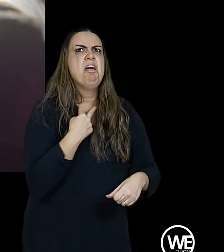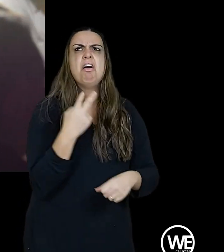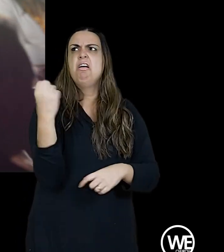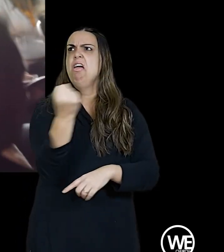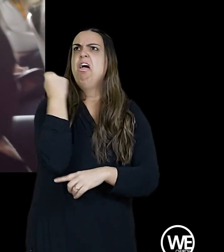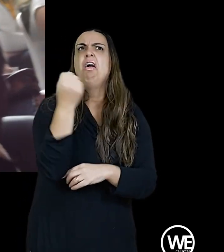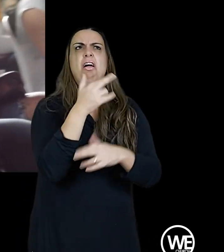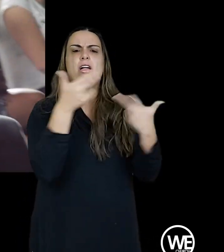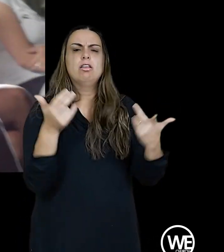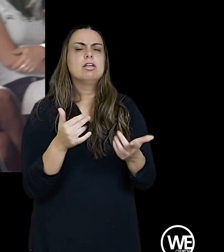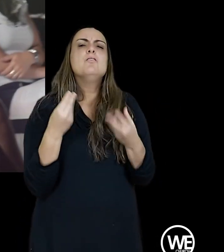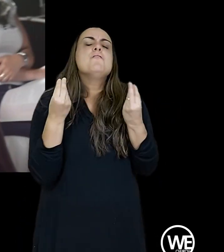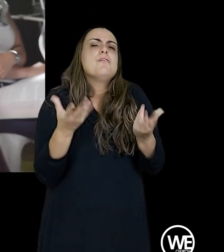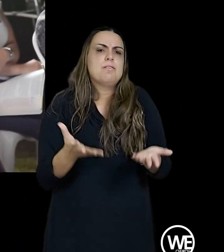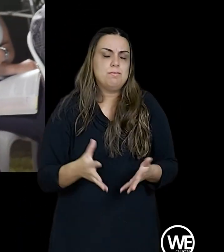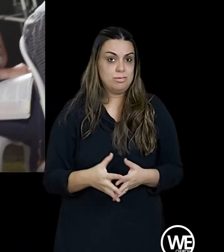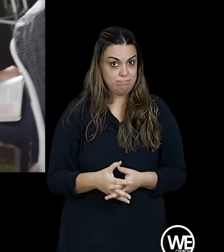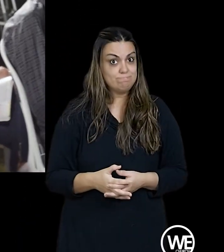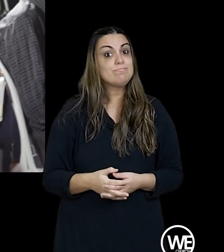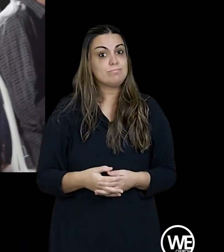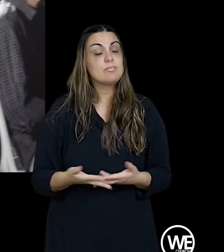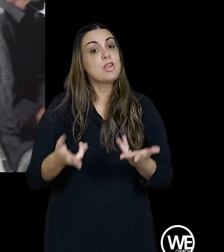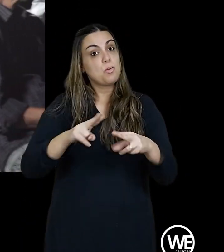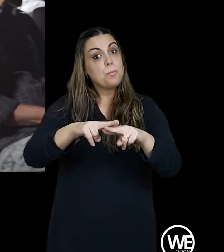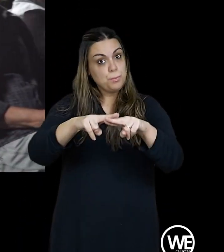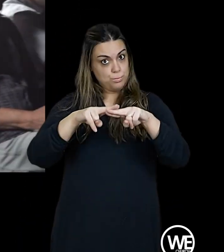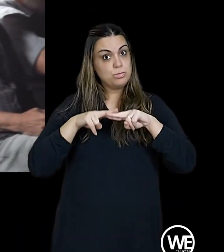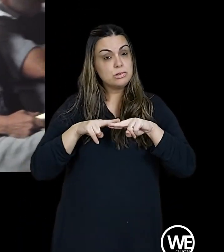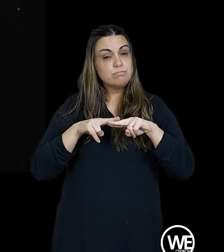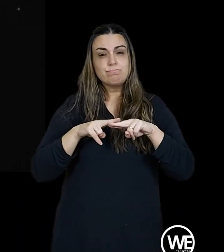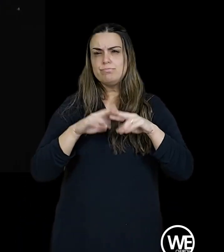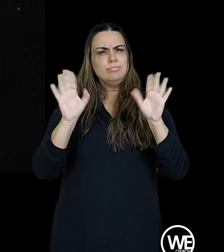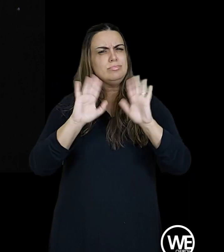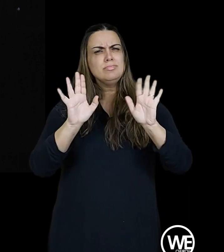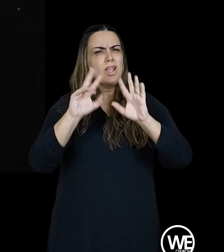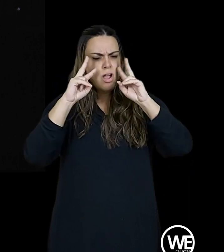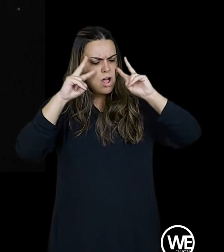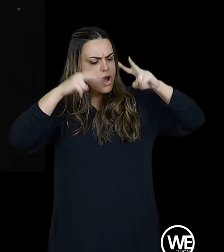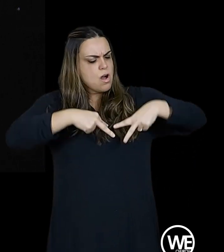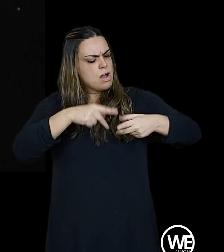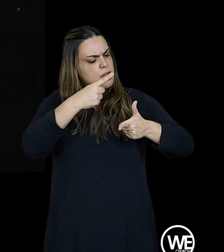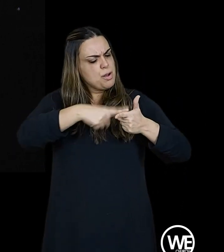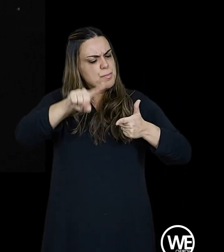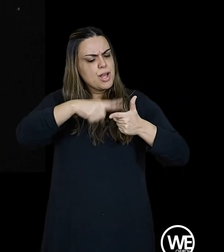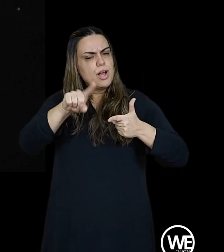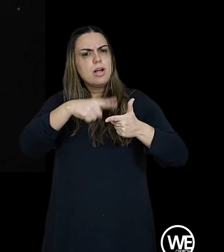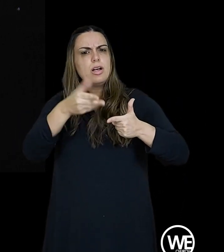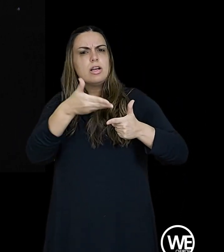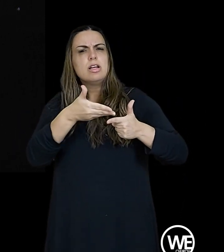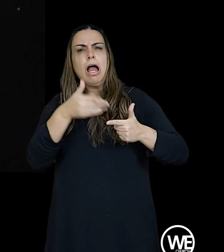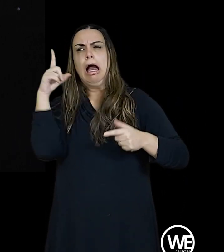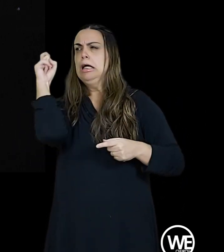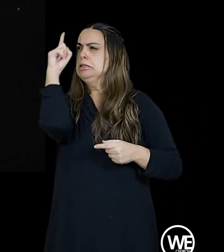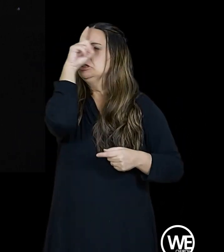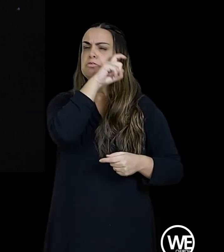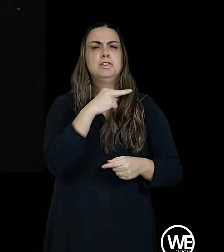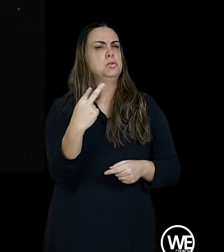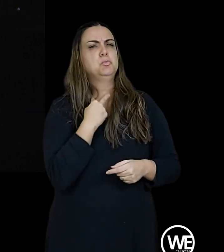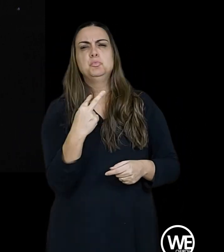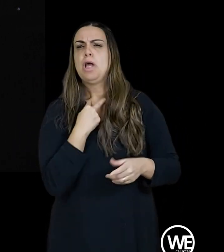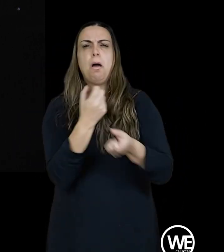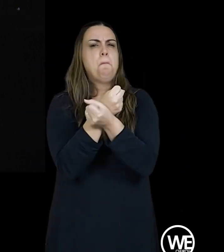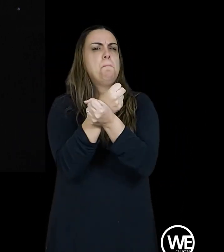é que você quer isso? Por isso, não olhe para a sua tribulação como um problema difícil de